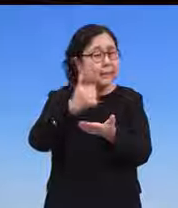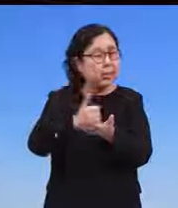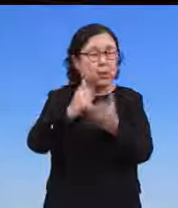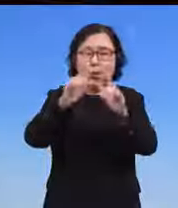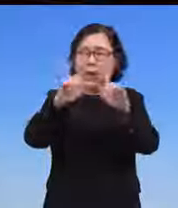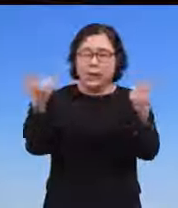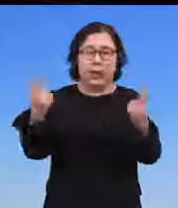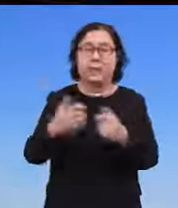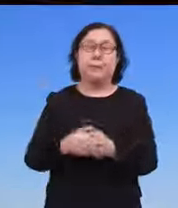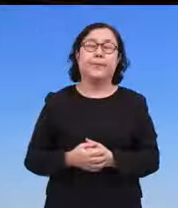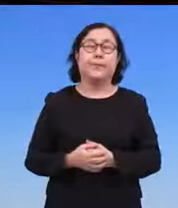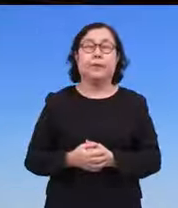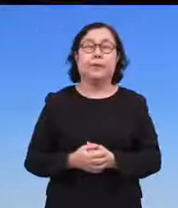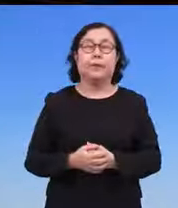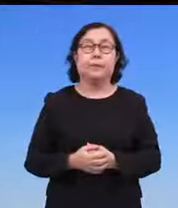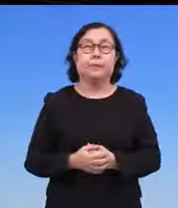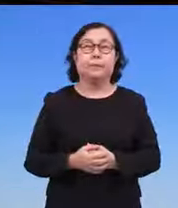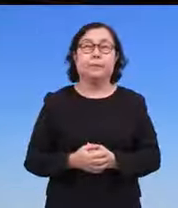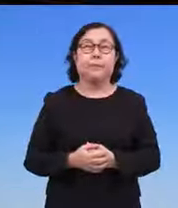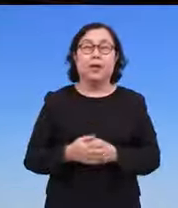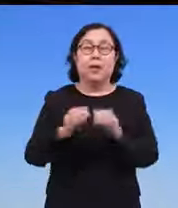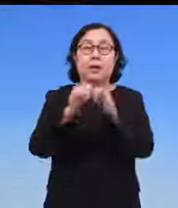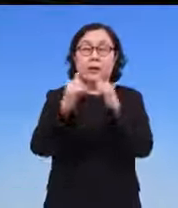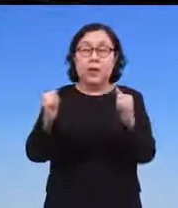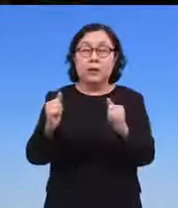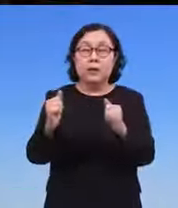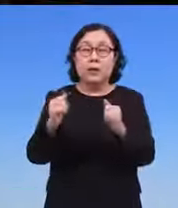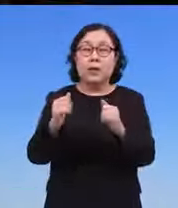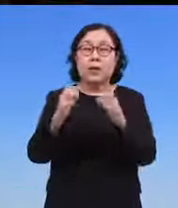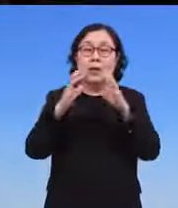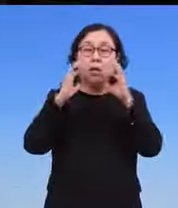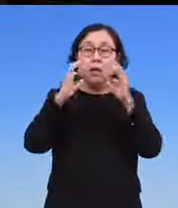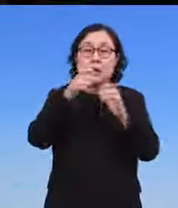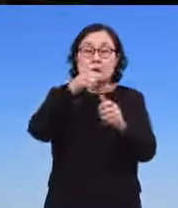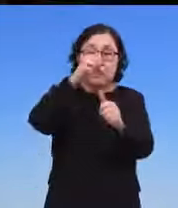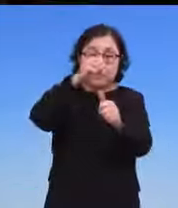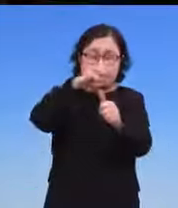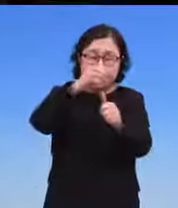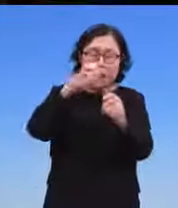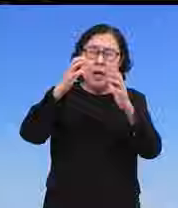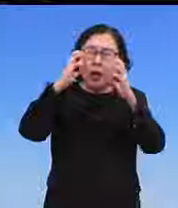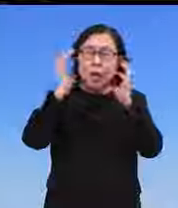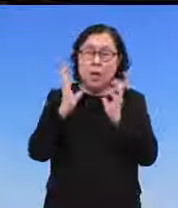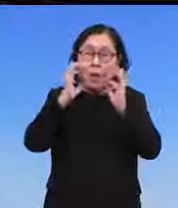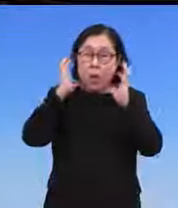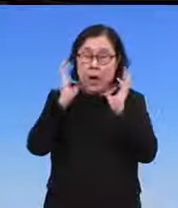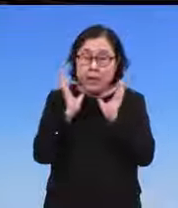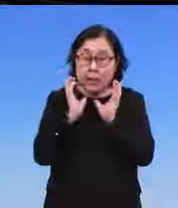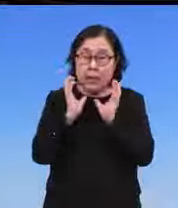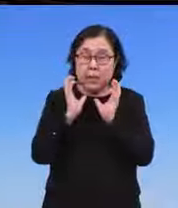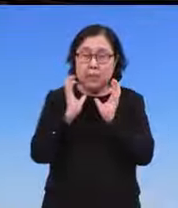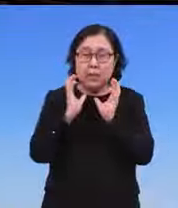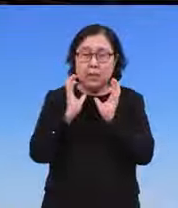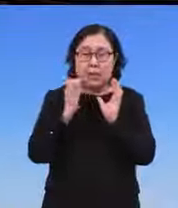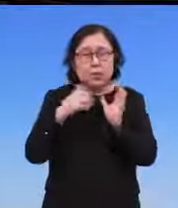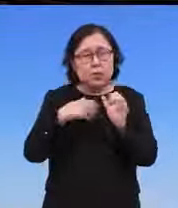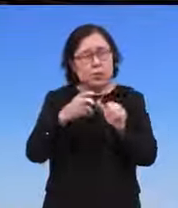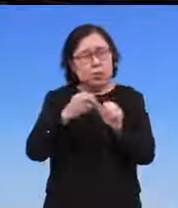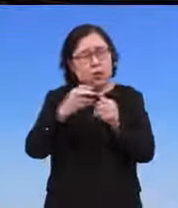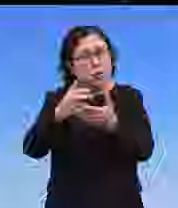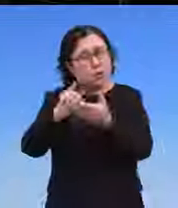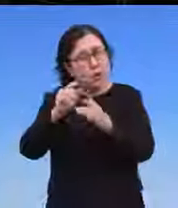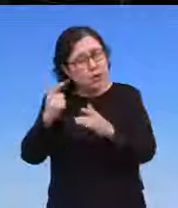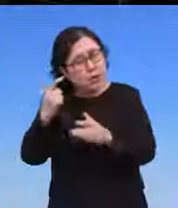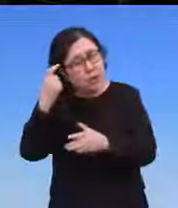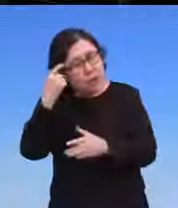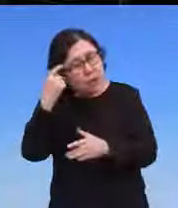나는 그리스도가 아니라 한데, 사람들이 세례 요한의 존재를 막 점점 크게 엮여가지고 이게 우리가 기다리는